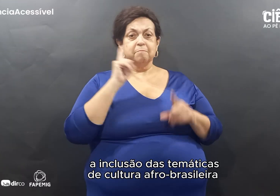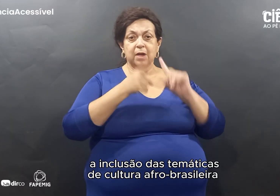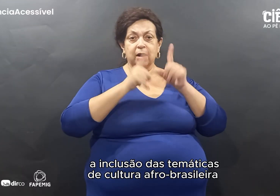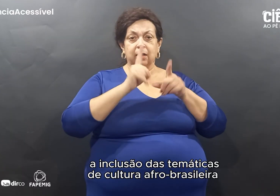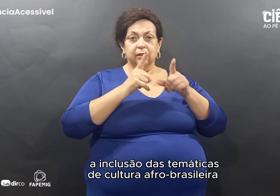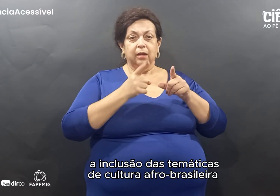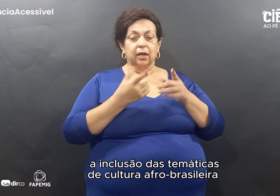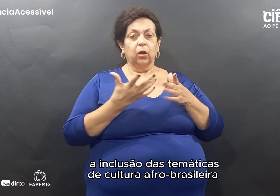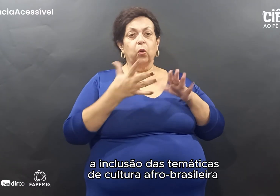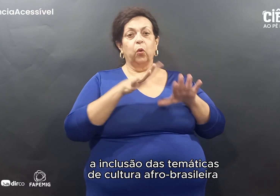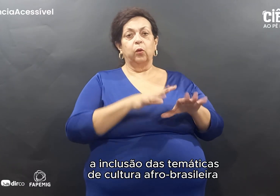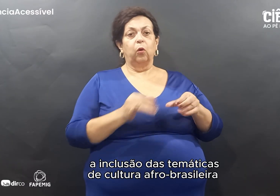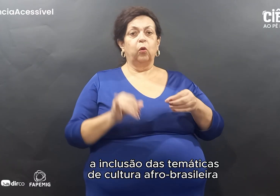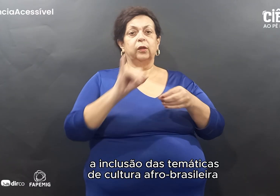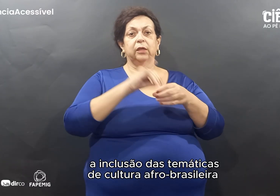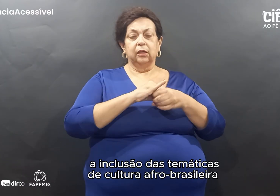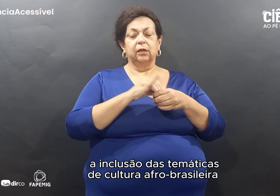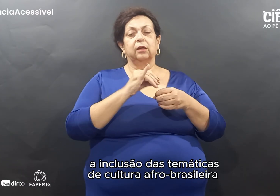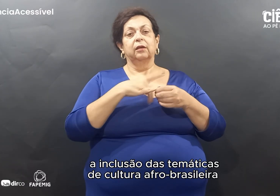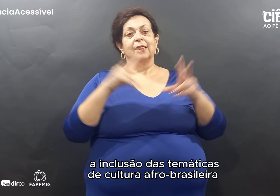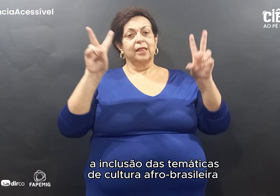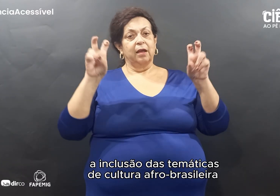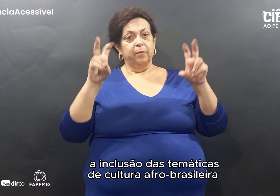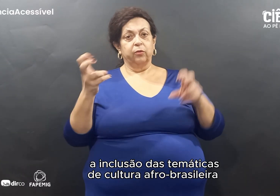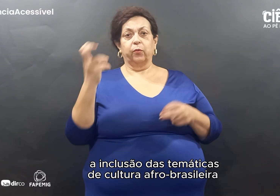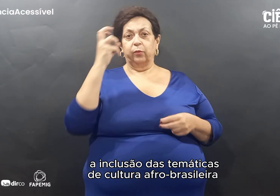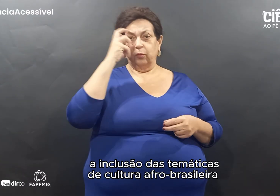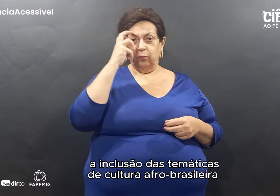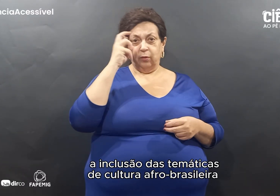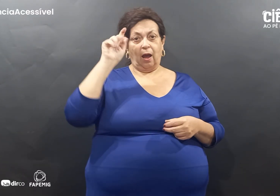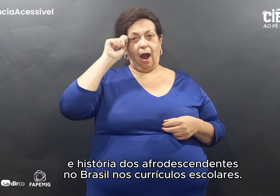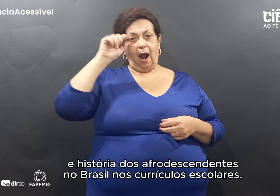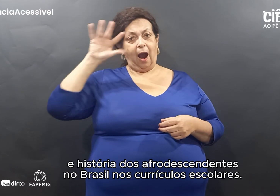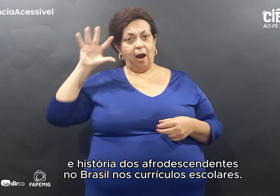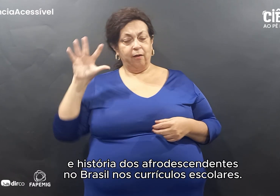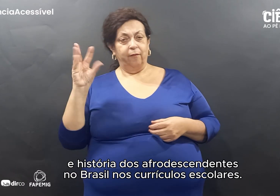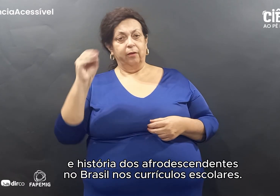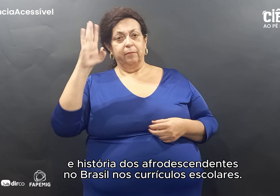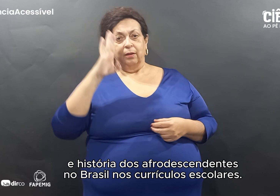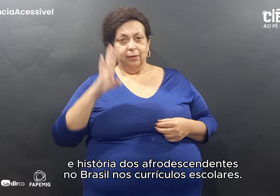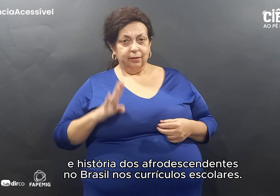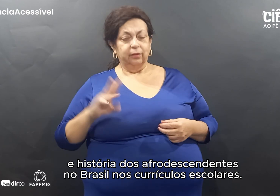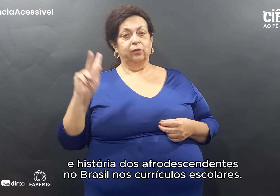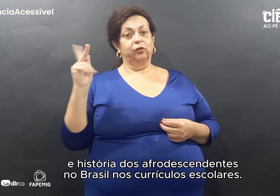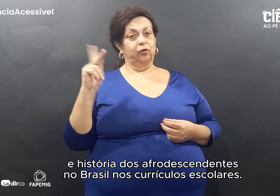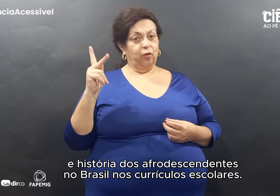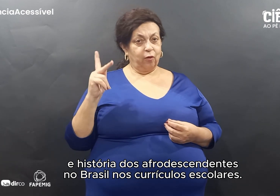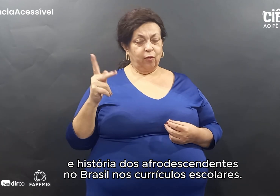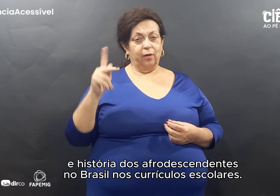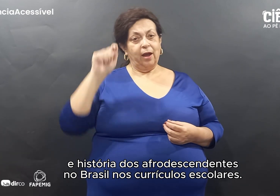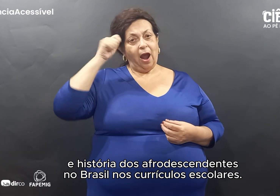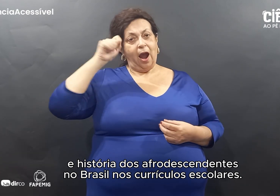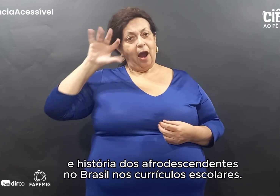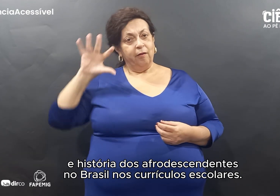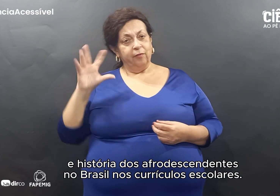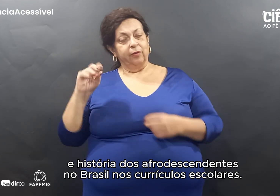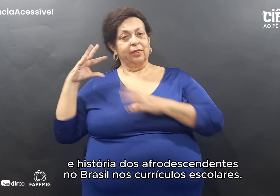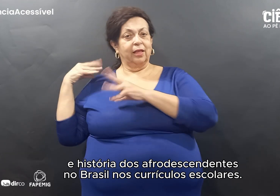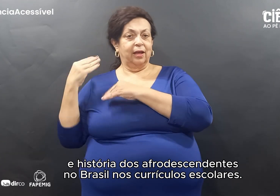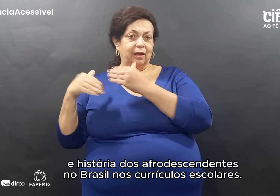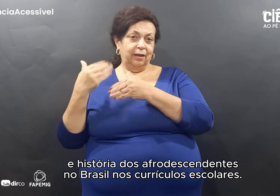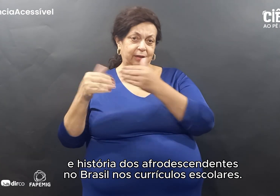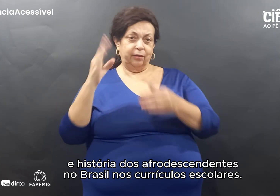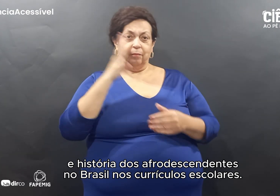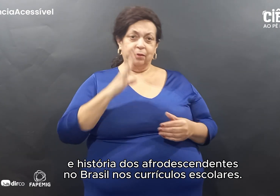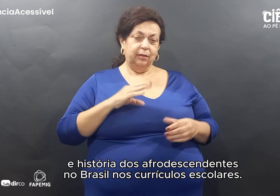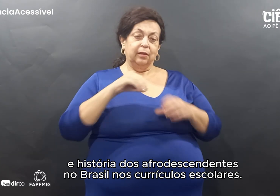determina a inclusão das temáticas de cultura afro-brasileira e história dos afrodescendentes no Brasil